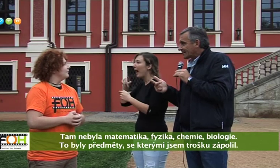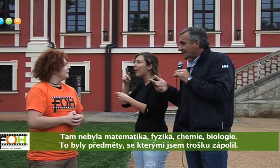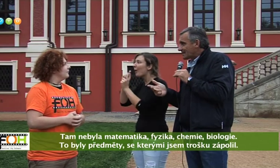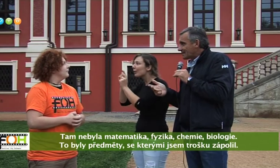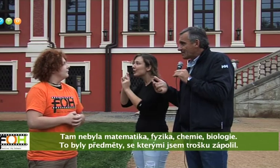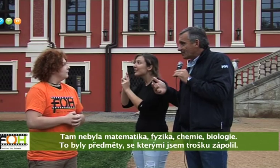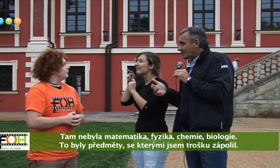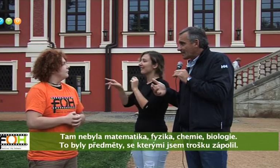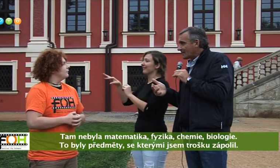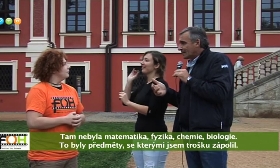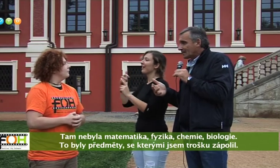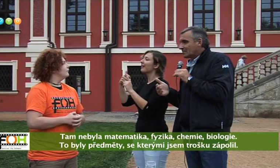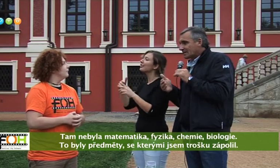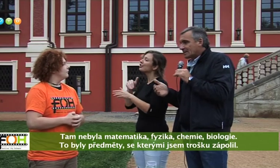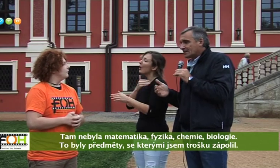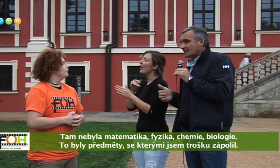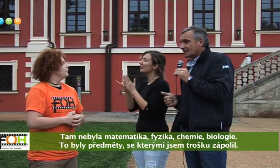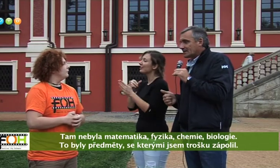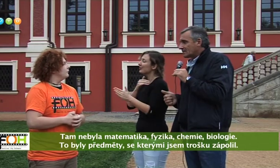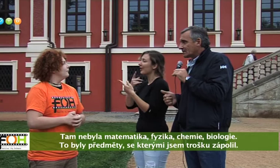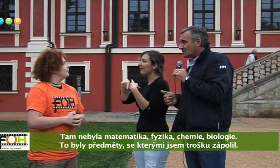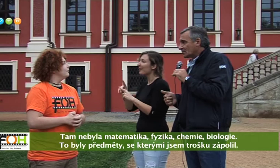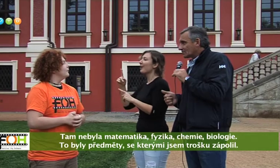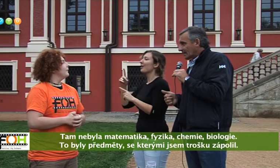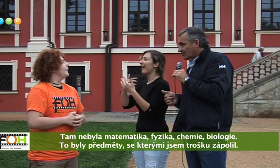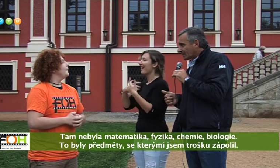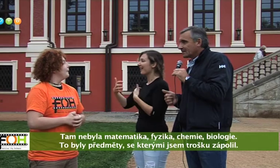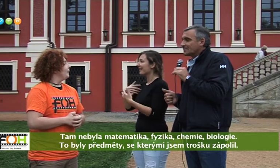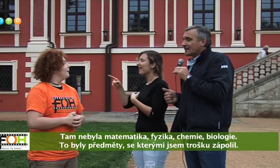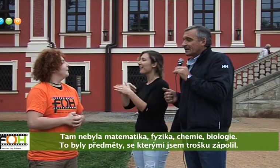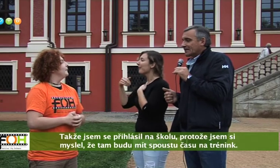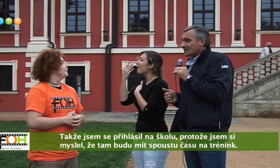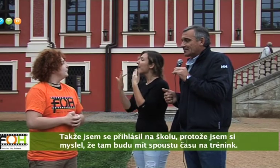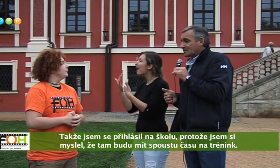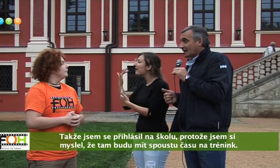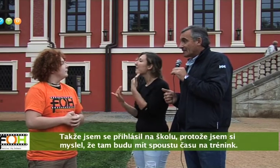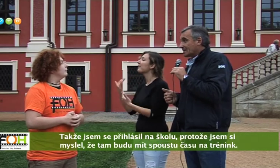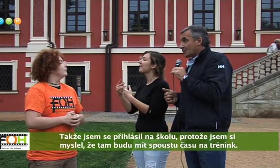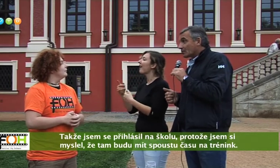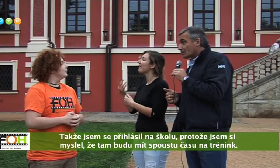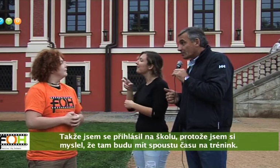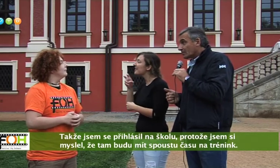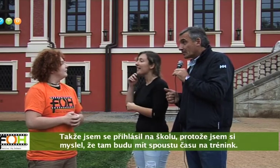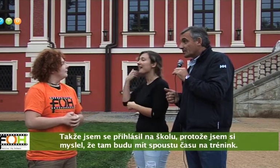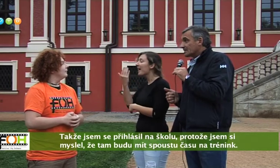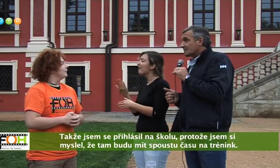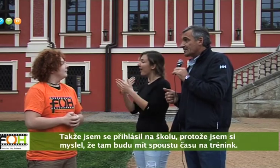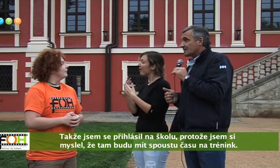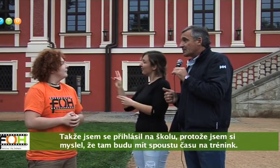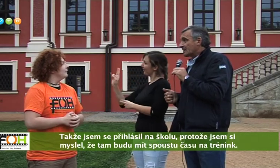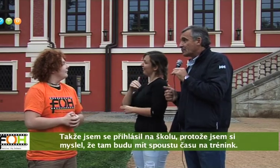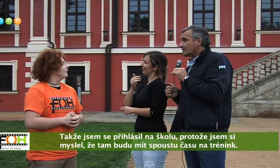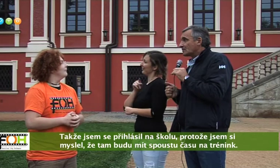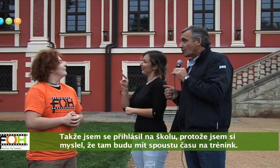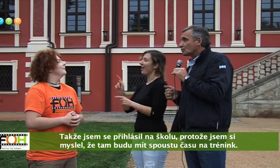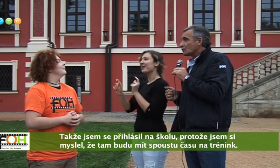fyzika, chemie, biologie. To byly předměty, se kterými jsem trošku zápolil. Takže jsem se přihlásil na školu, protože jsem si myslel,